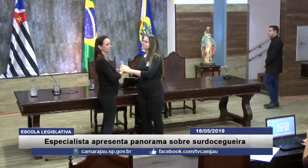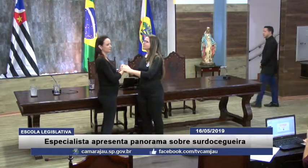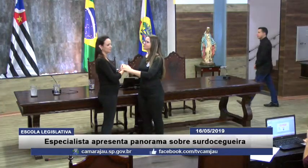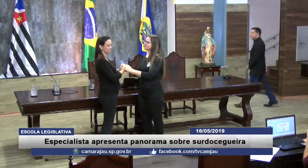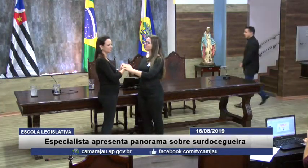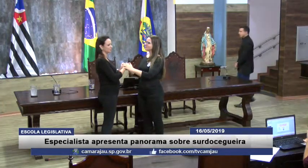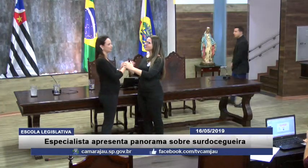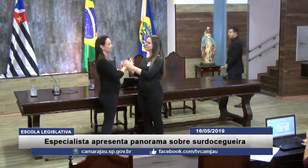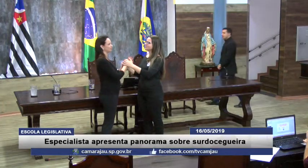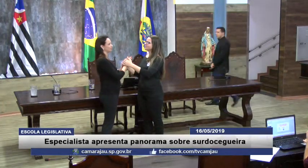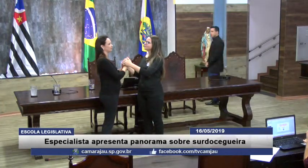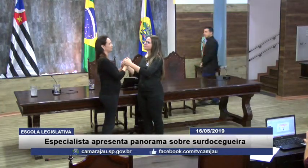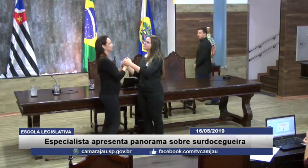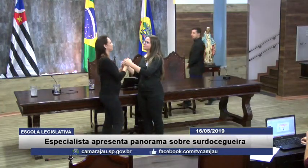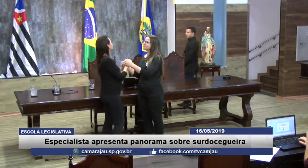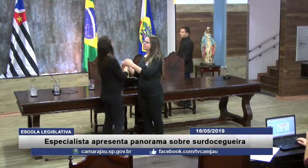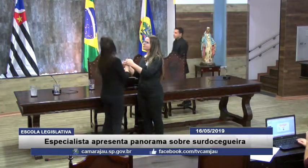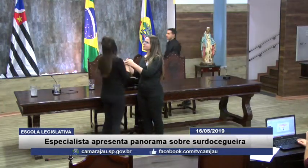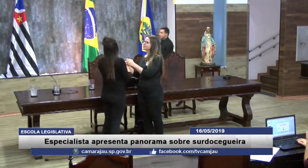acessar os slides?